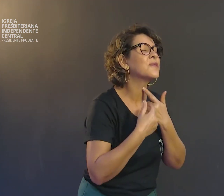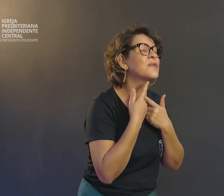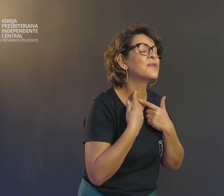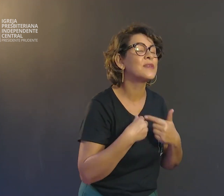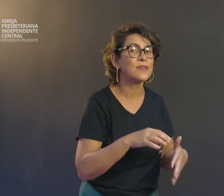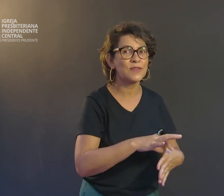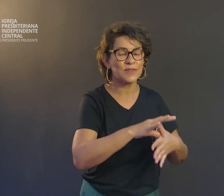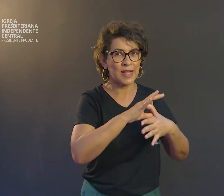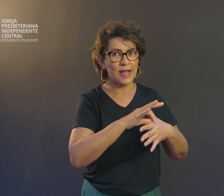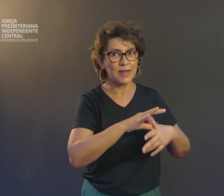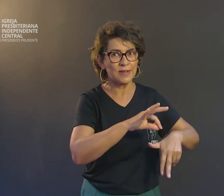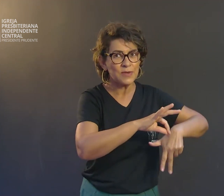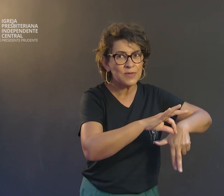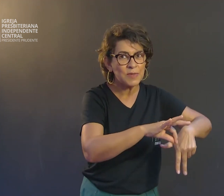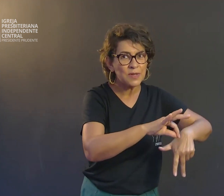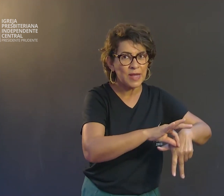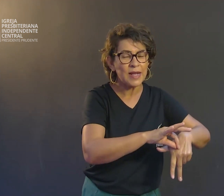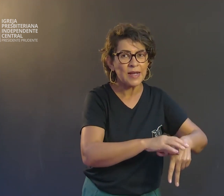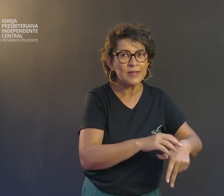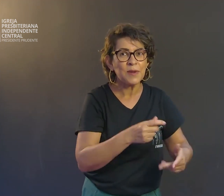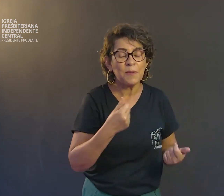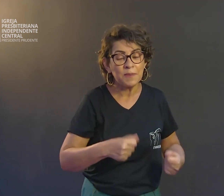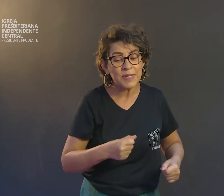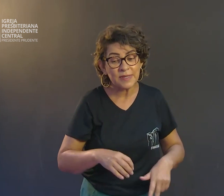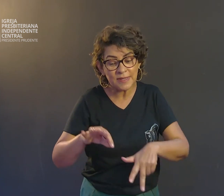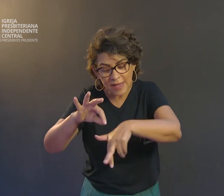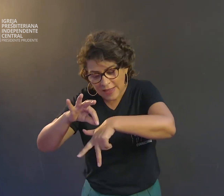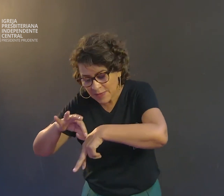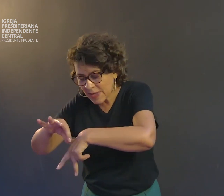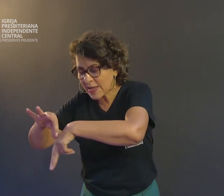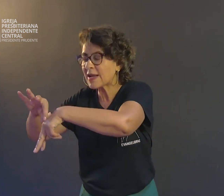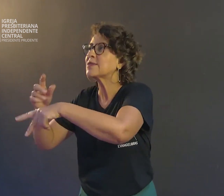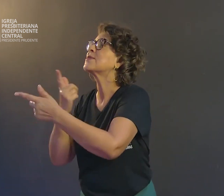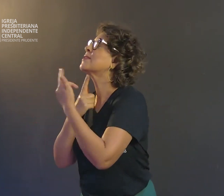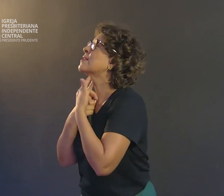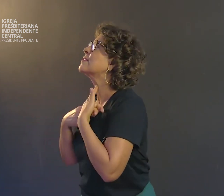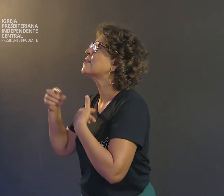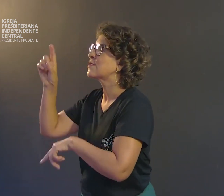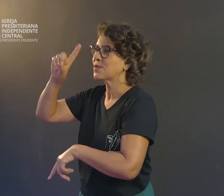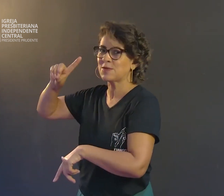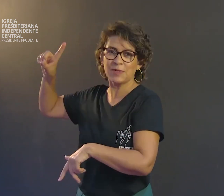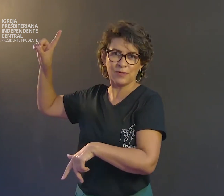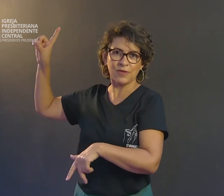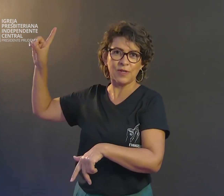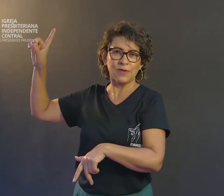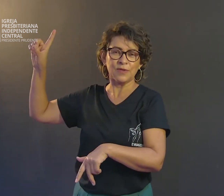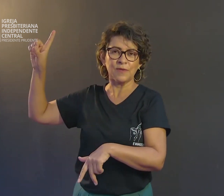o Espírito, tem a mente voltada para o que o Espírito deseja. A mentalidade da carne é de